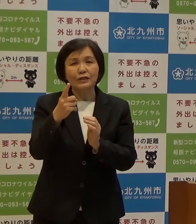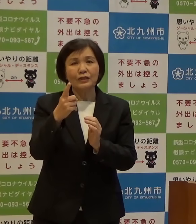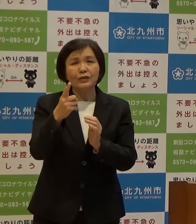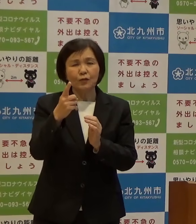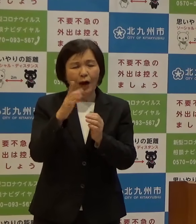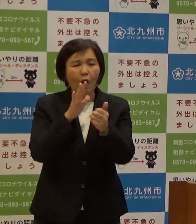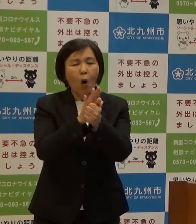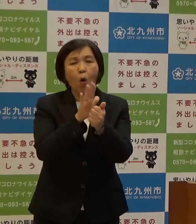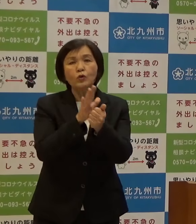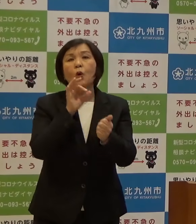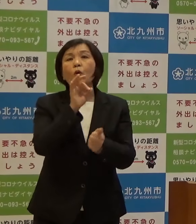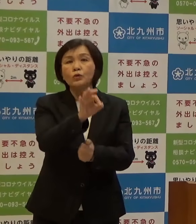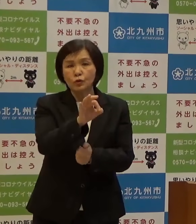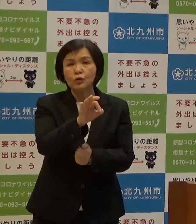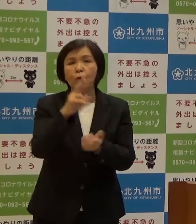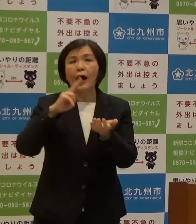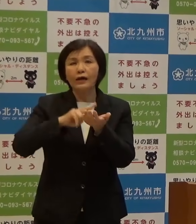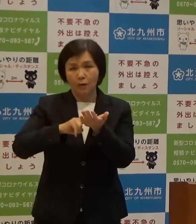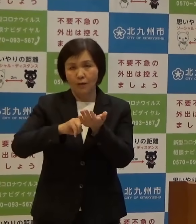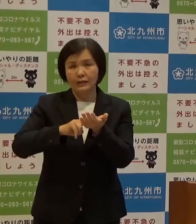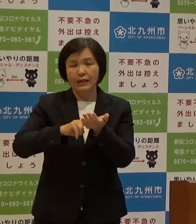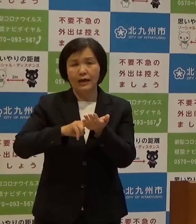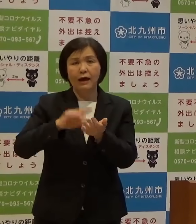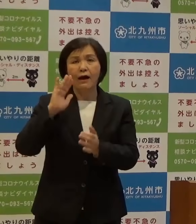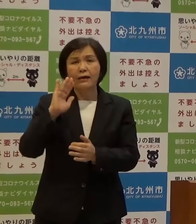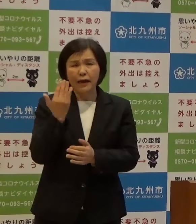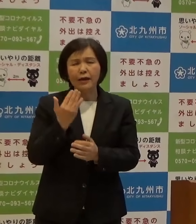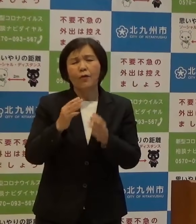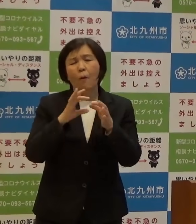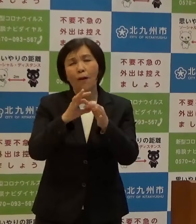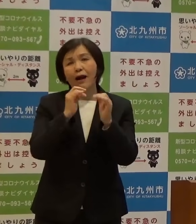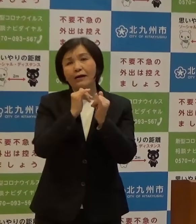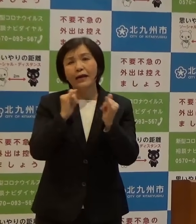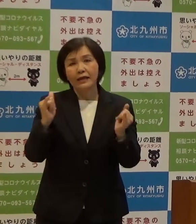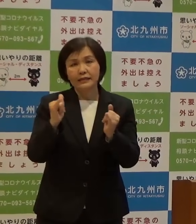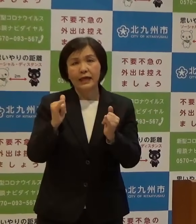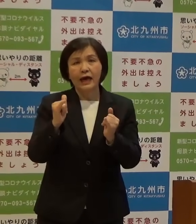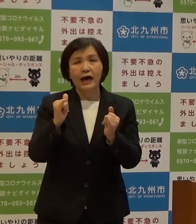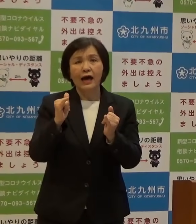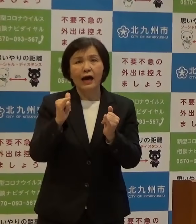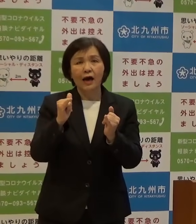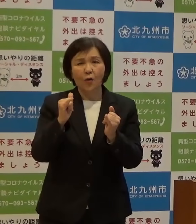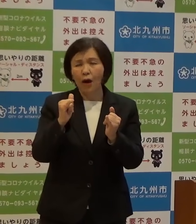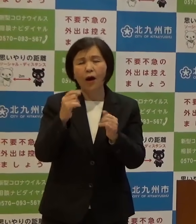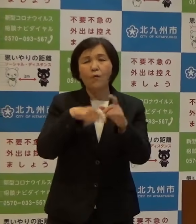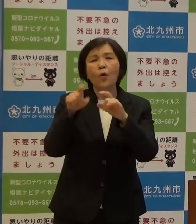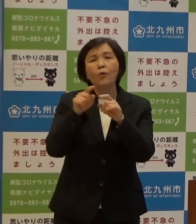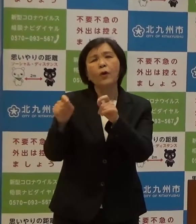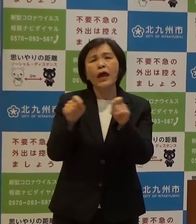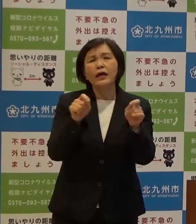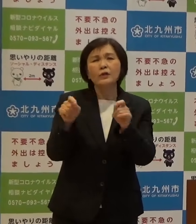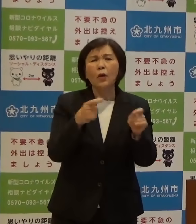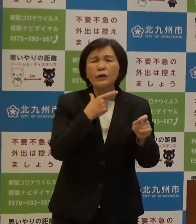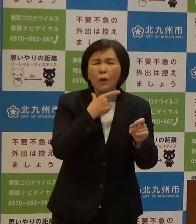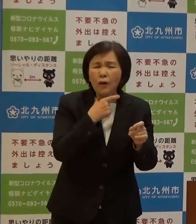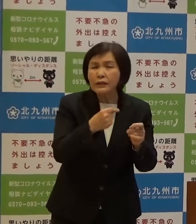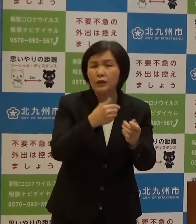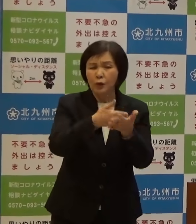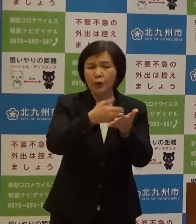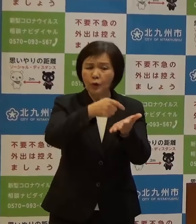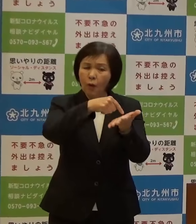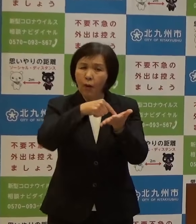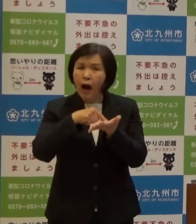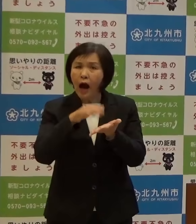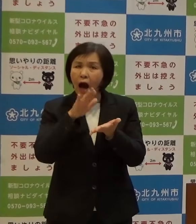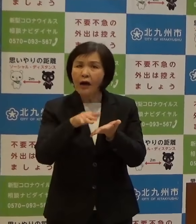補助するんだということを決めましたけれども、関係者はですね、やはり延長してほしいという声もなるかもしれません。その中で与野党